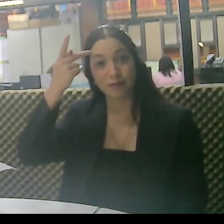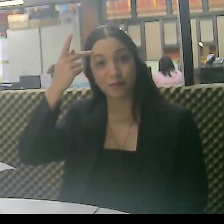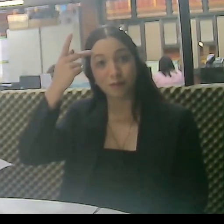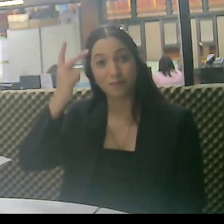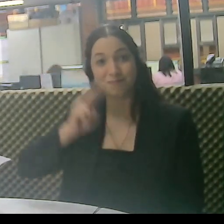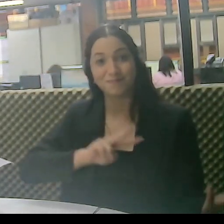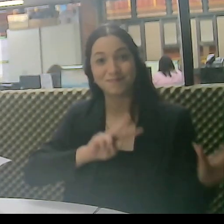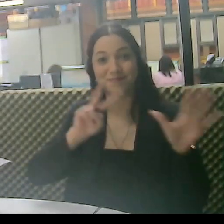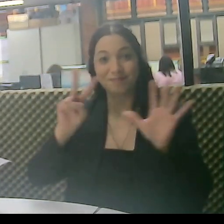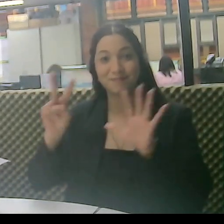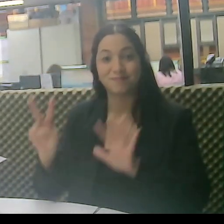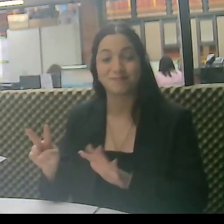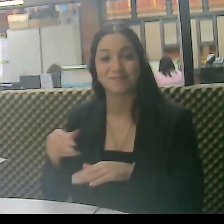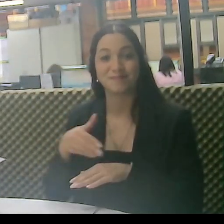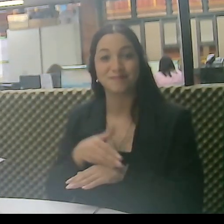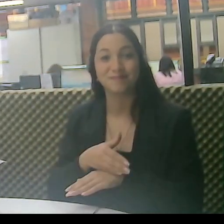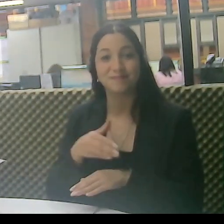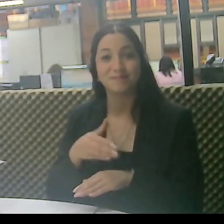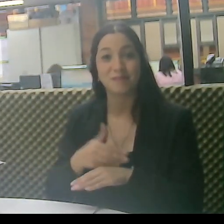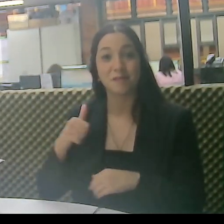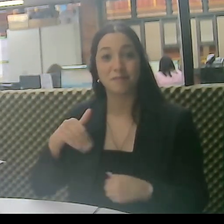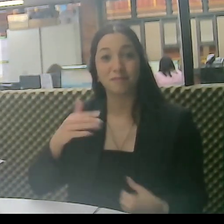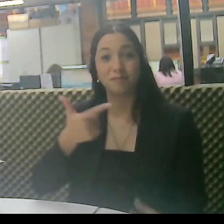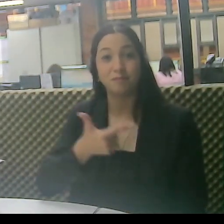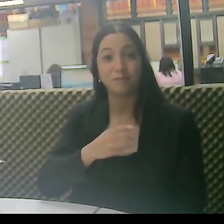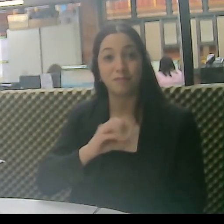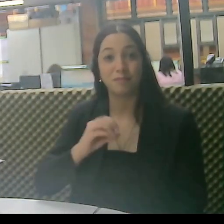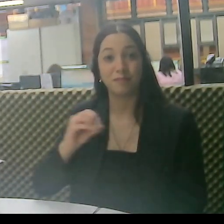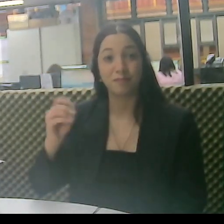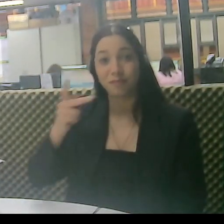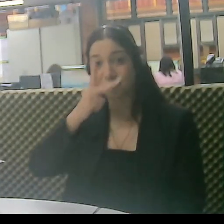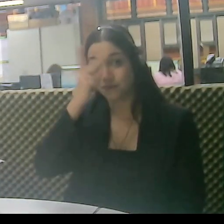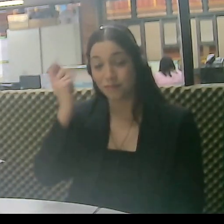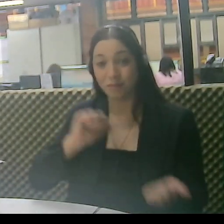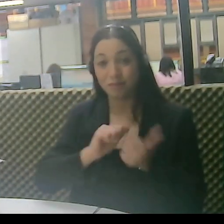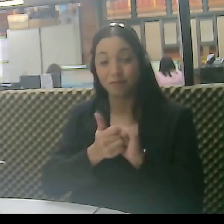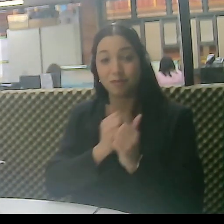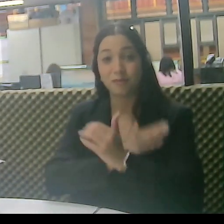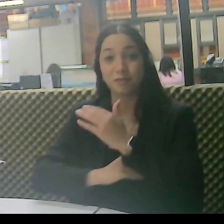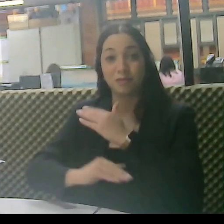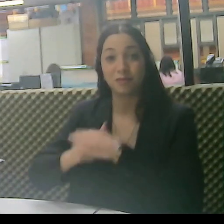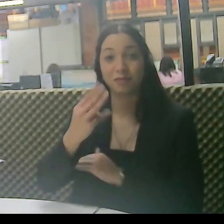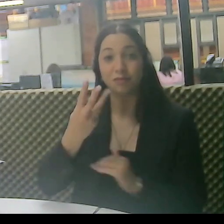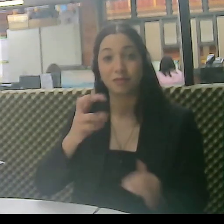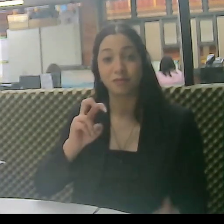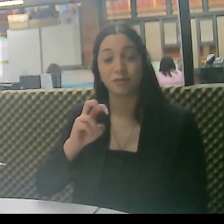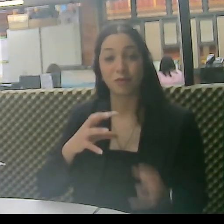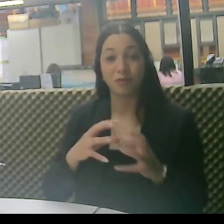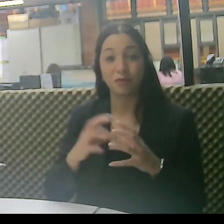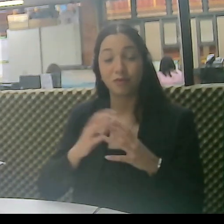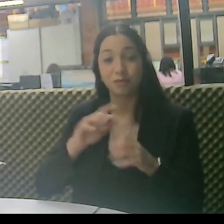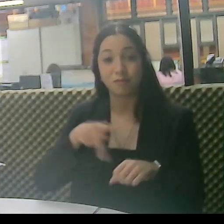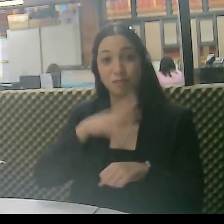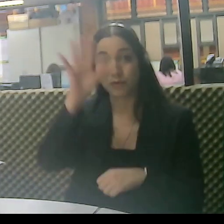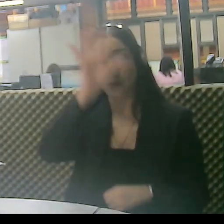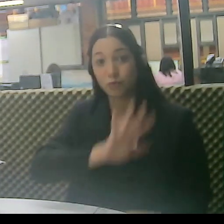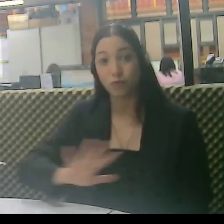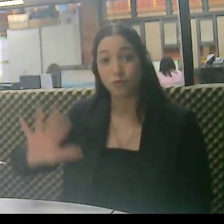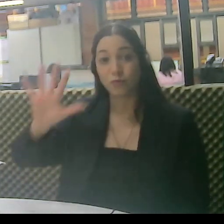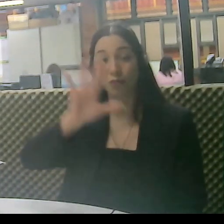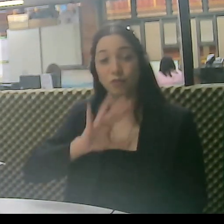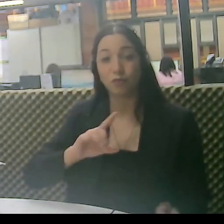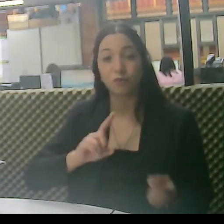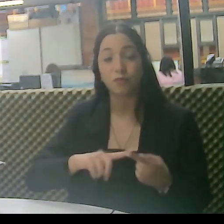nesta semana, com a participação de mais de 200 para-atletas de 35 equipes de todo o país. A